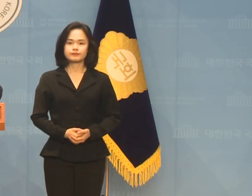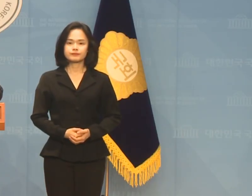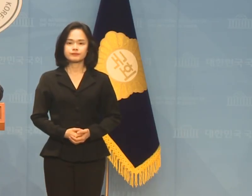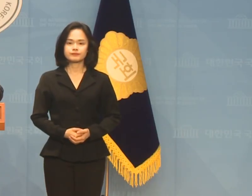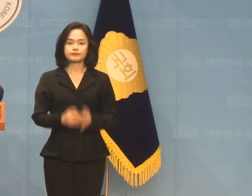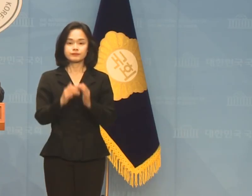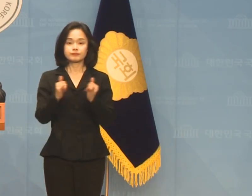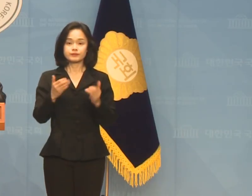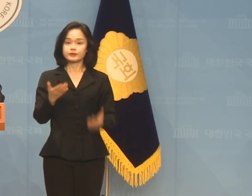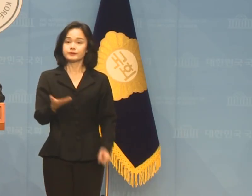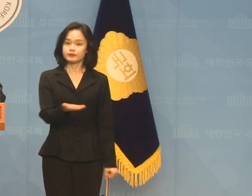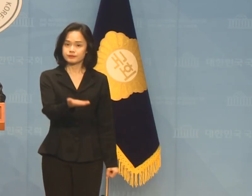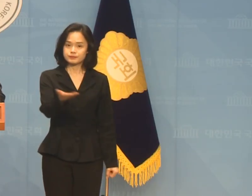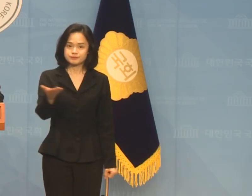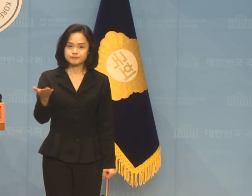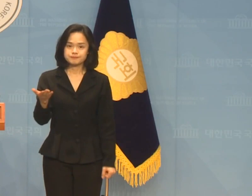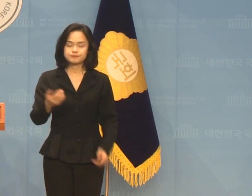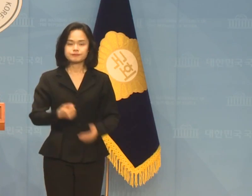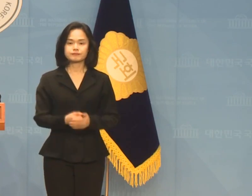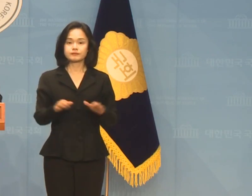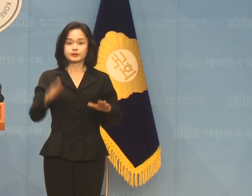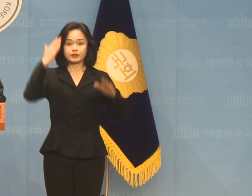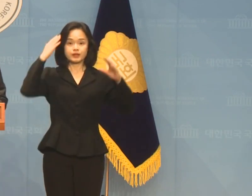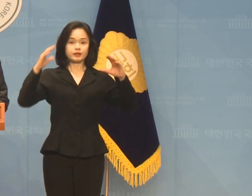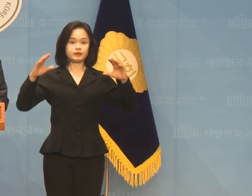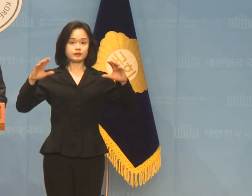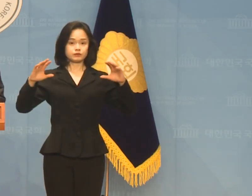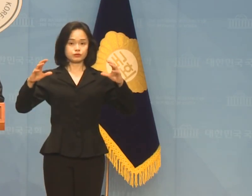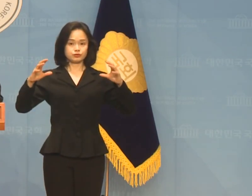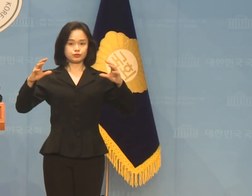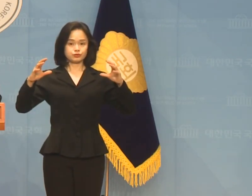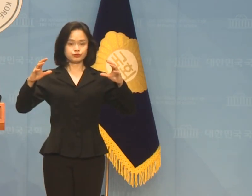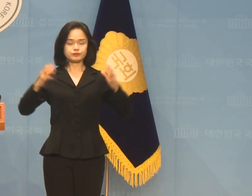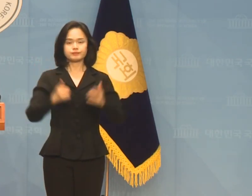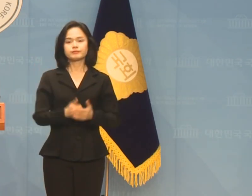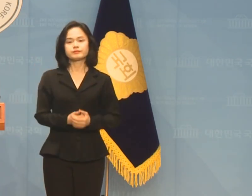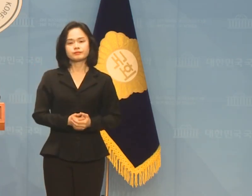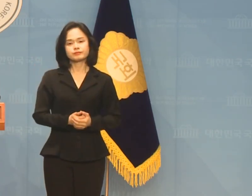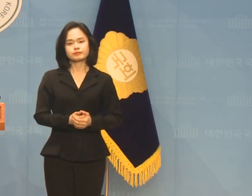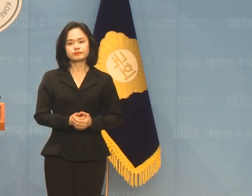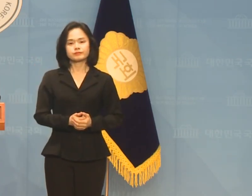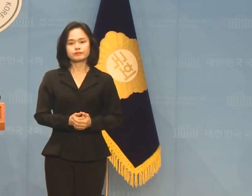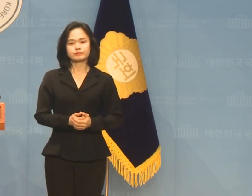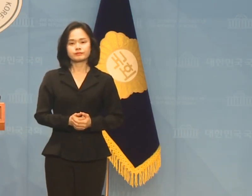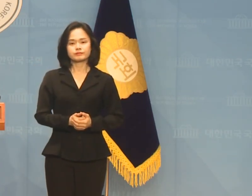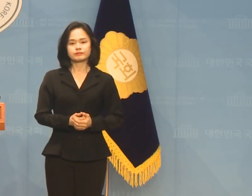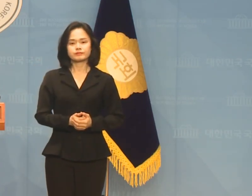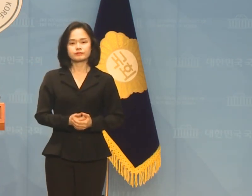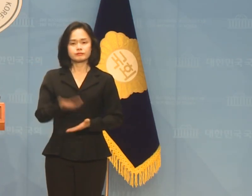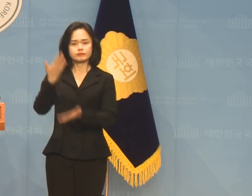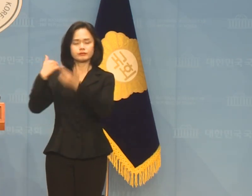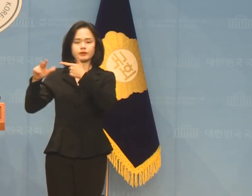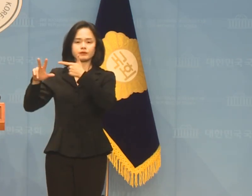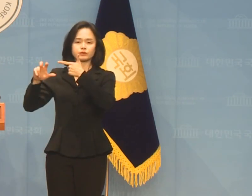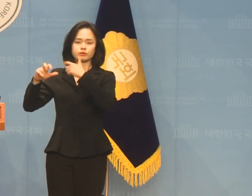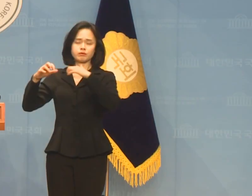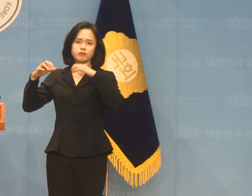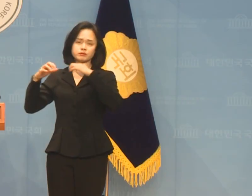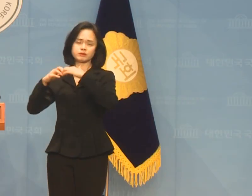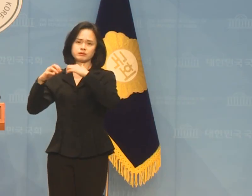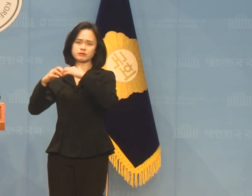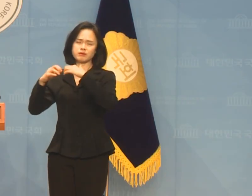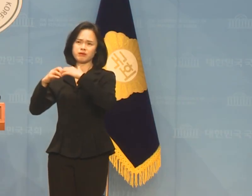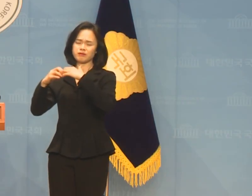국민 여러분, 현재 대한민국은 총성 없는 제2의 6.25 전쟁을 수행하고